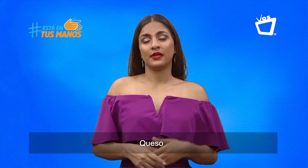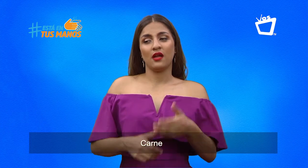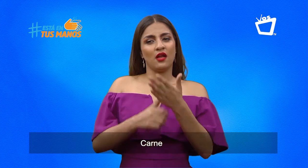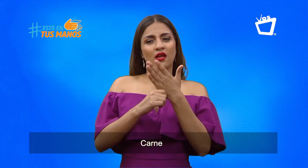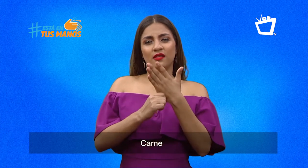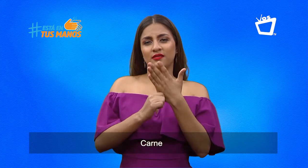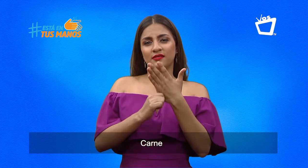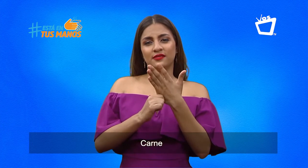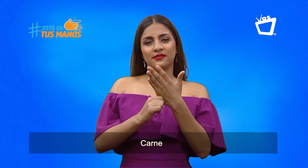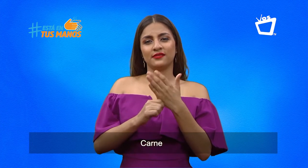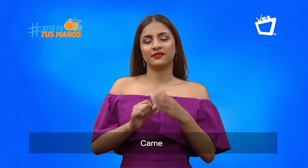carne